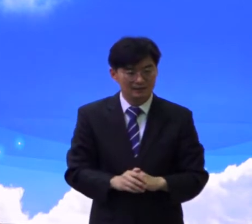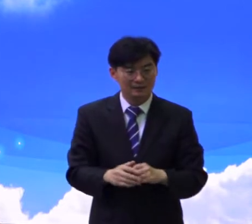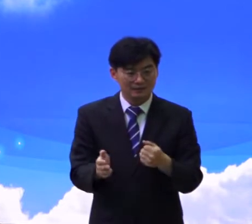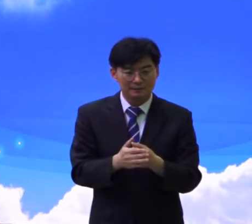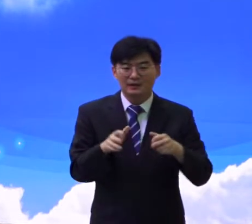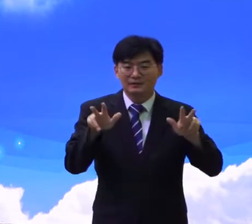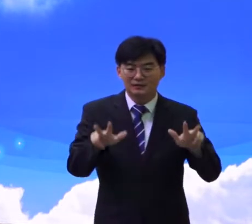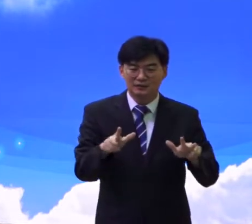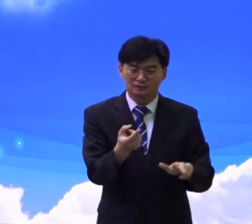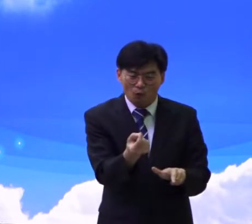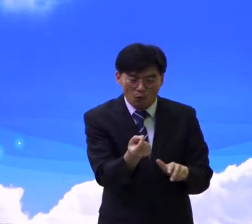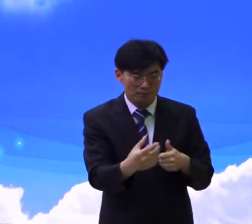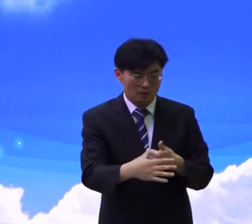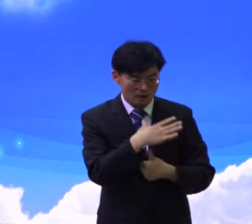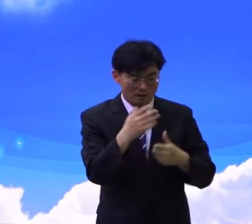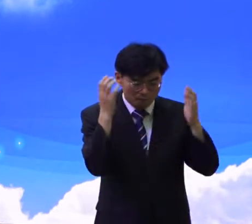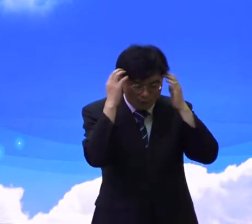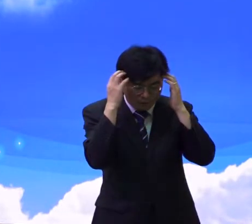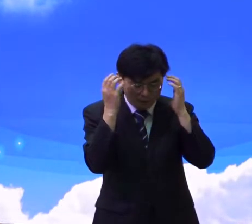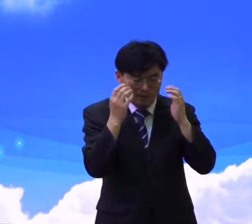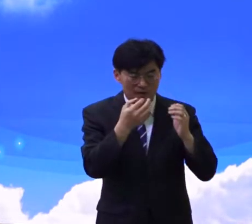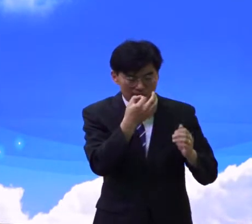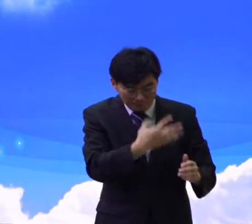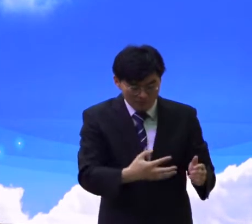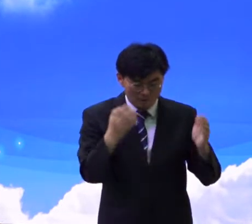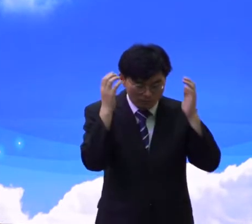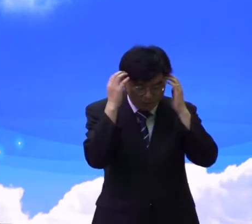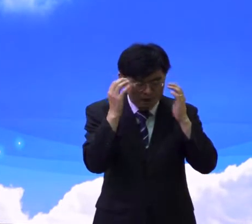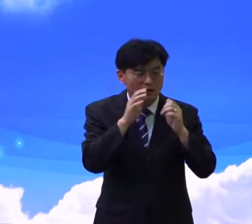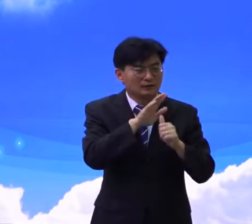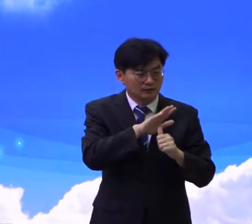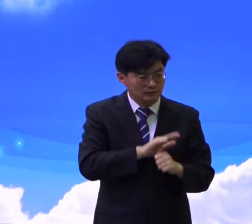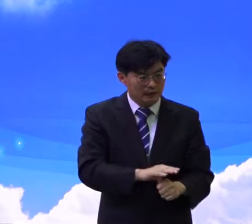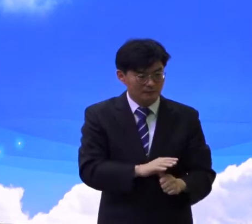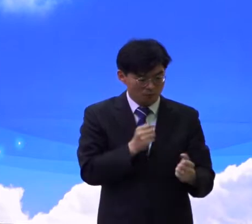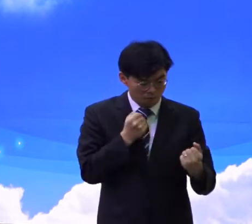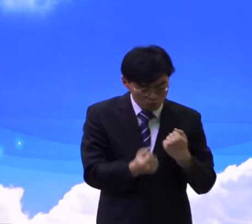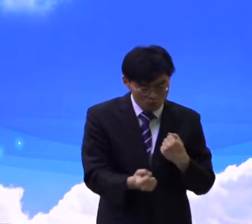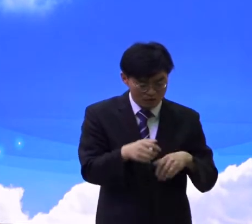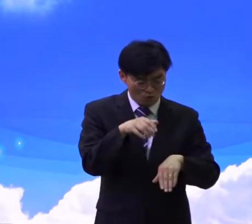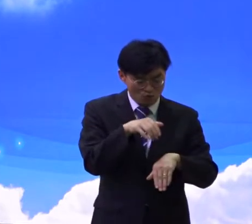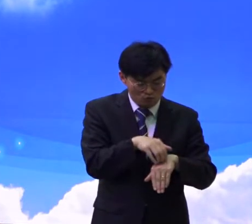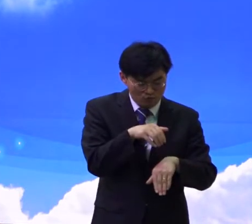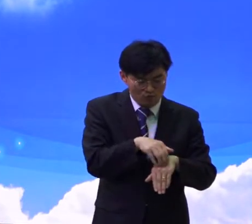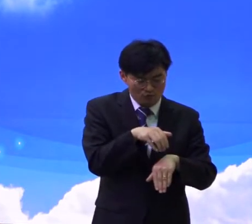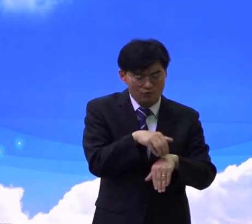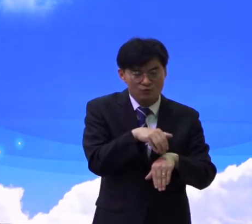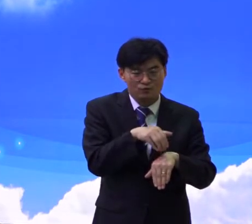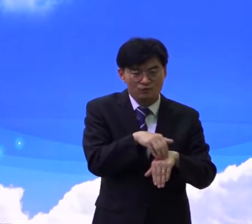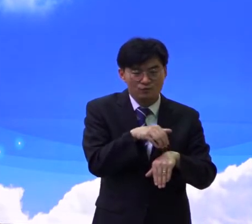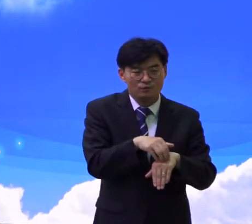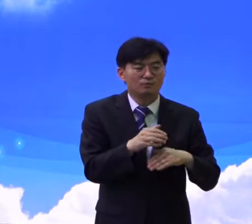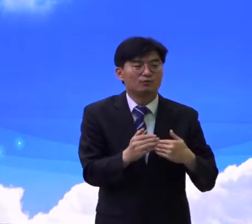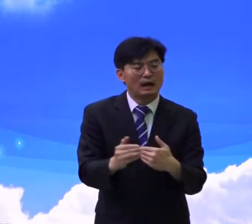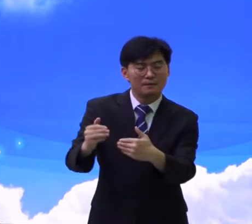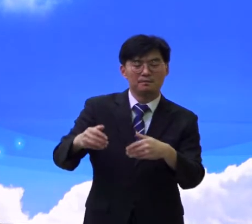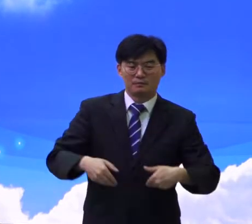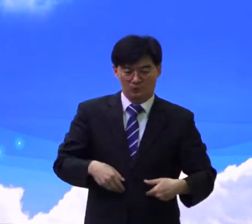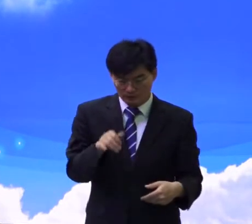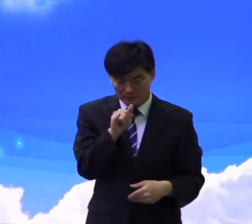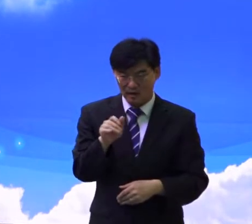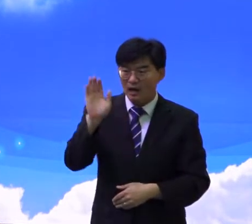겁니다. 여러분 지금 너무 힘들지라도 어쩌면 더 힘든 그런 믿음의 훈련의 과정들이 여러분 앞에